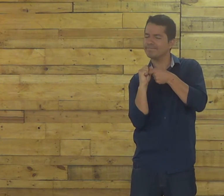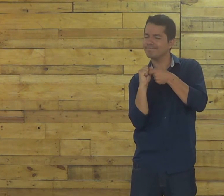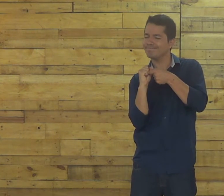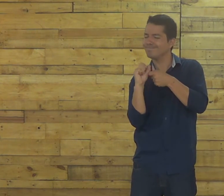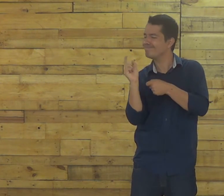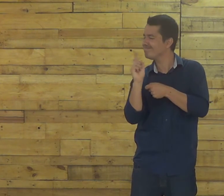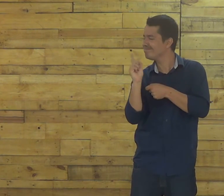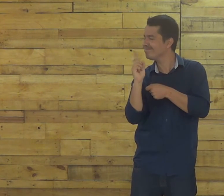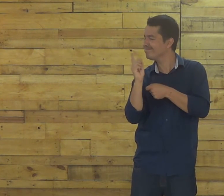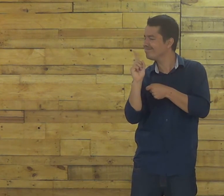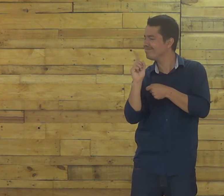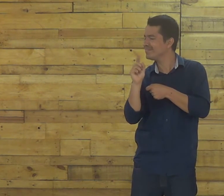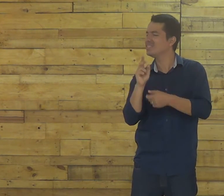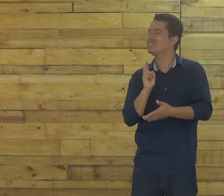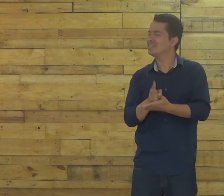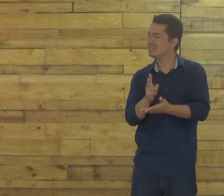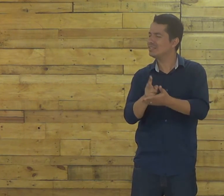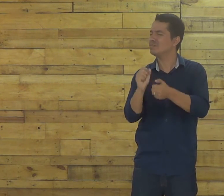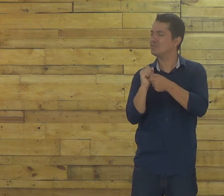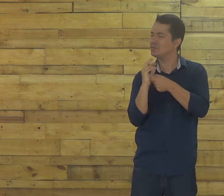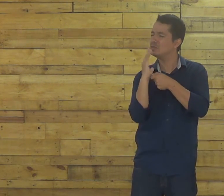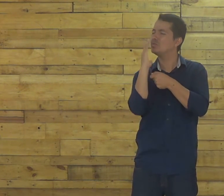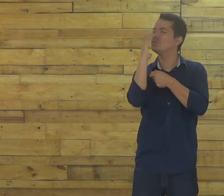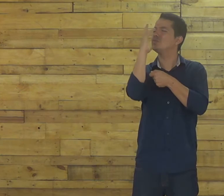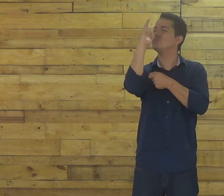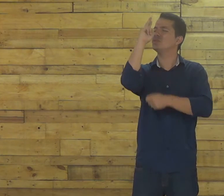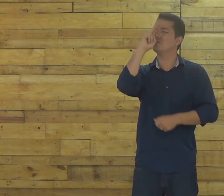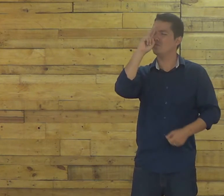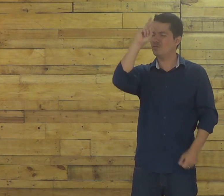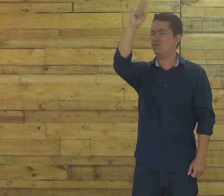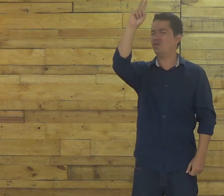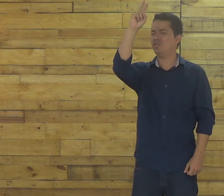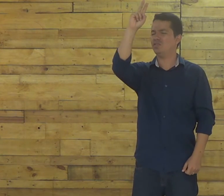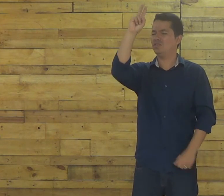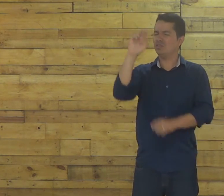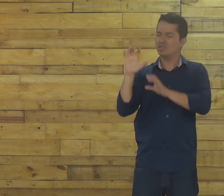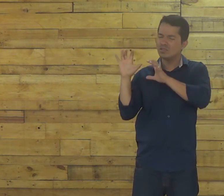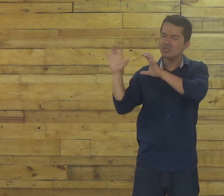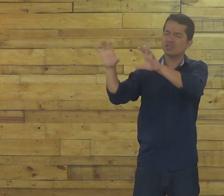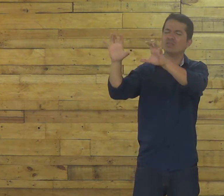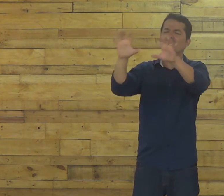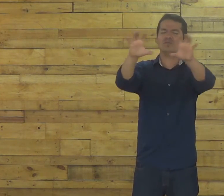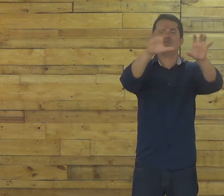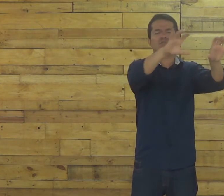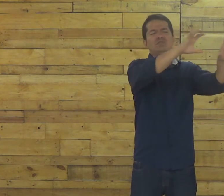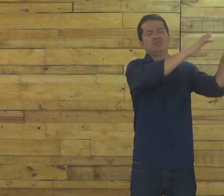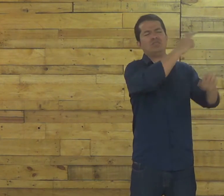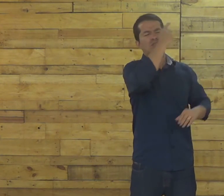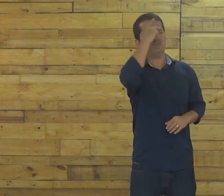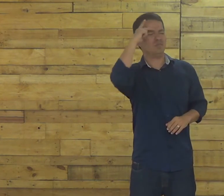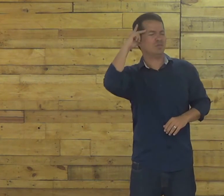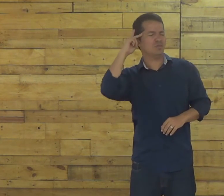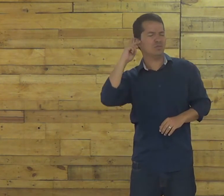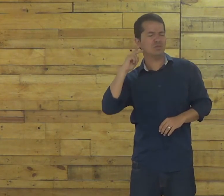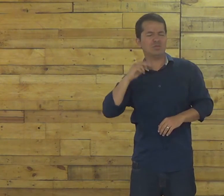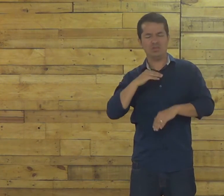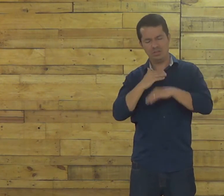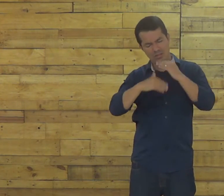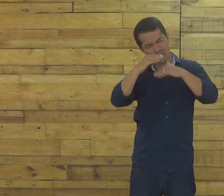candeias. Não olhando para a sua própria vontade, mas fazendo coisas para Deus.